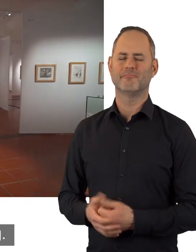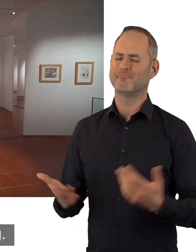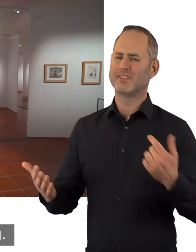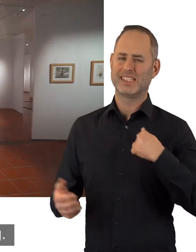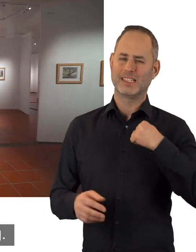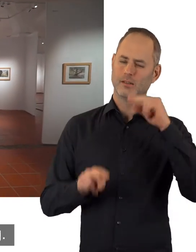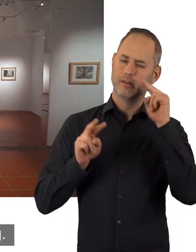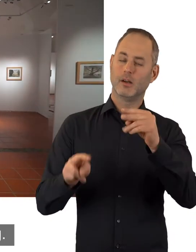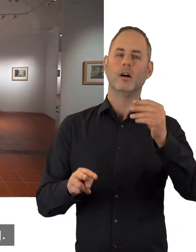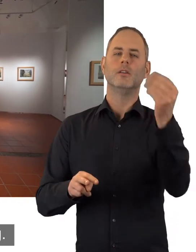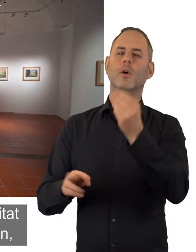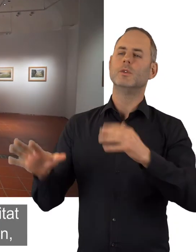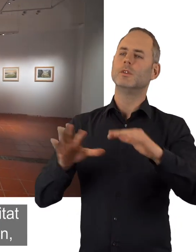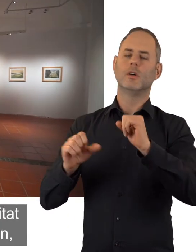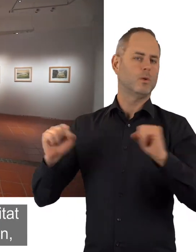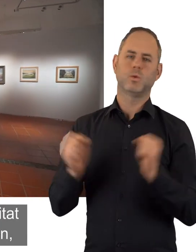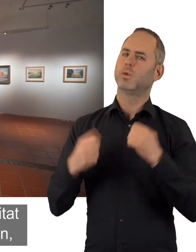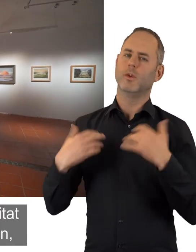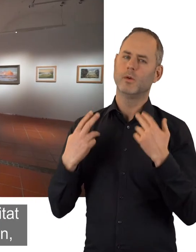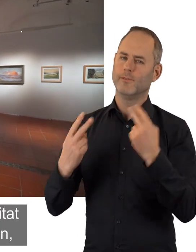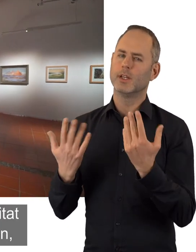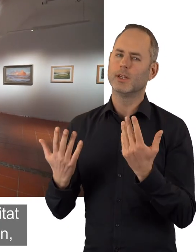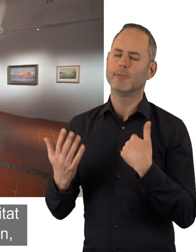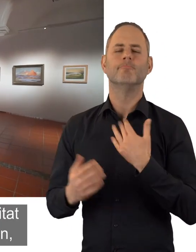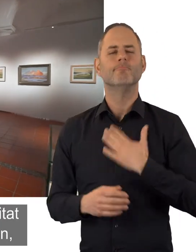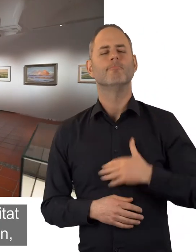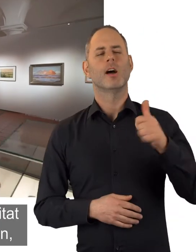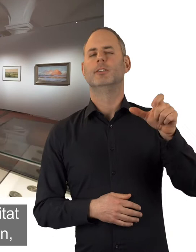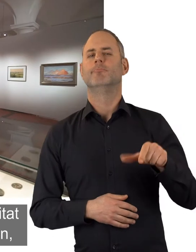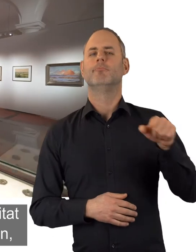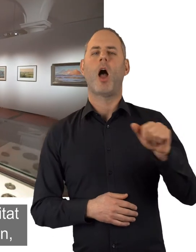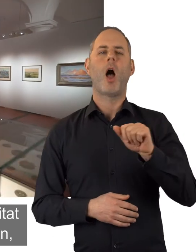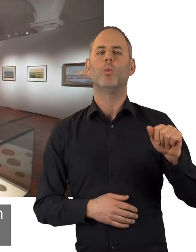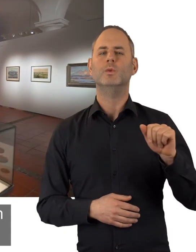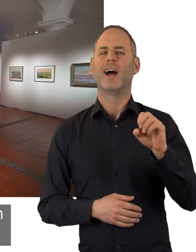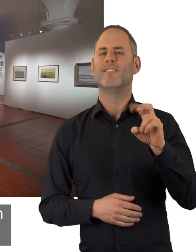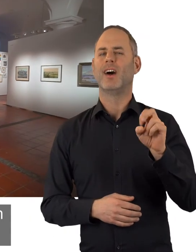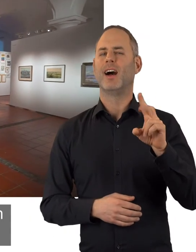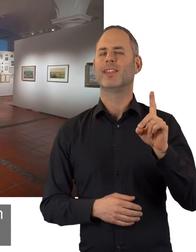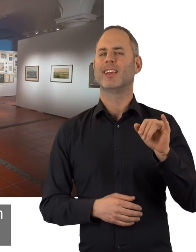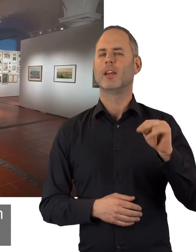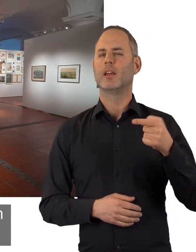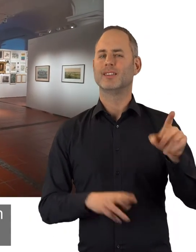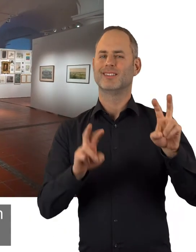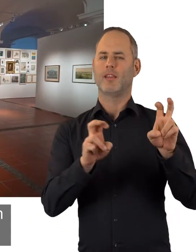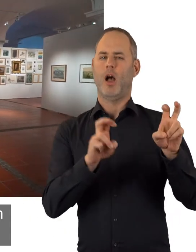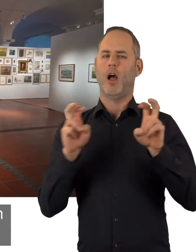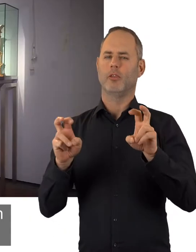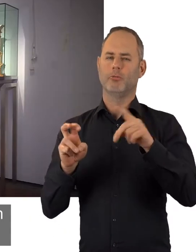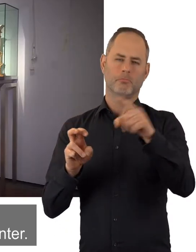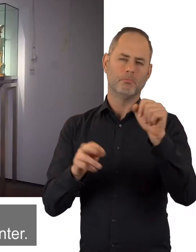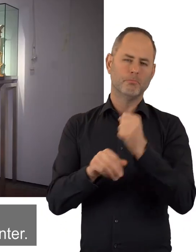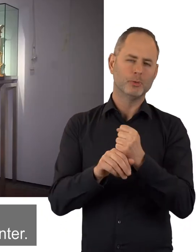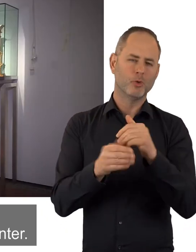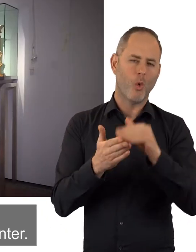Ich finde Kunst so wichtig und dazu möchte ich jetzt ein Zitat von August Ewerding, den sicher alle von Ihnen noch kennen sagen,